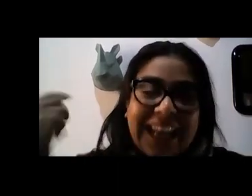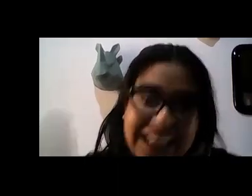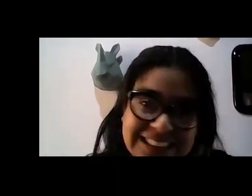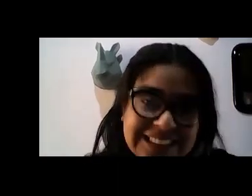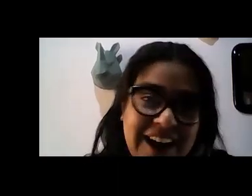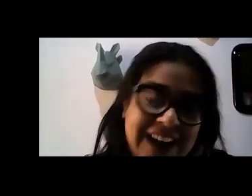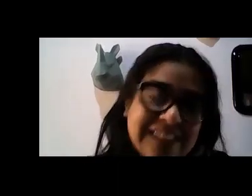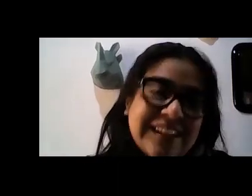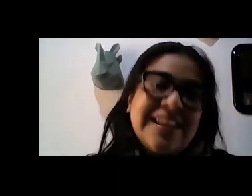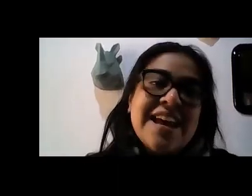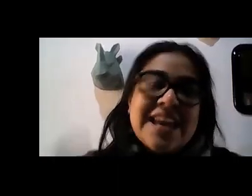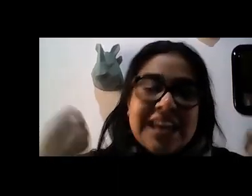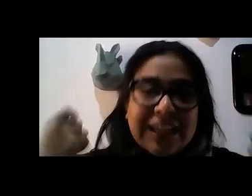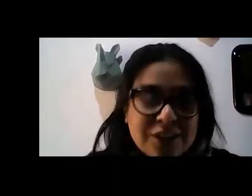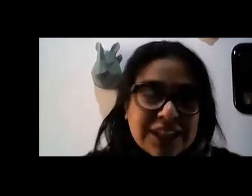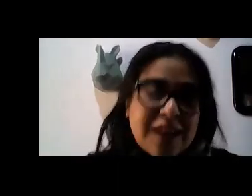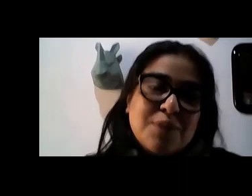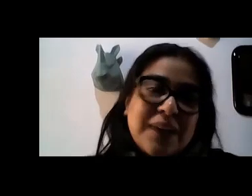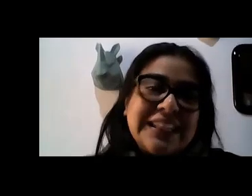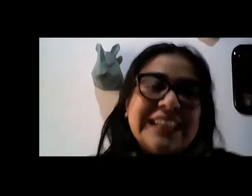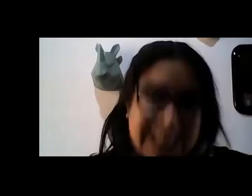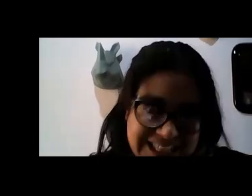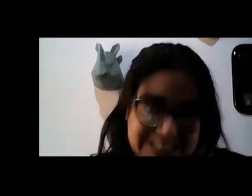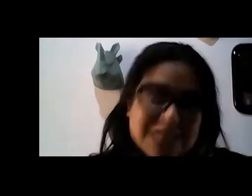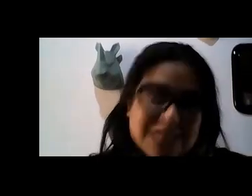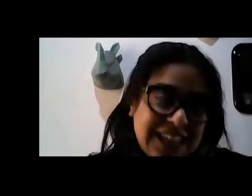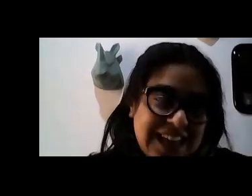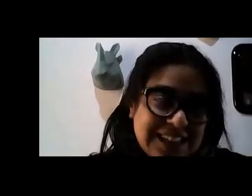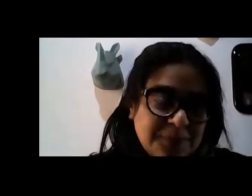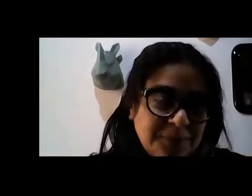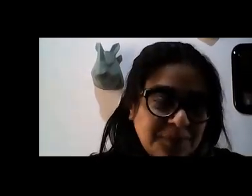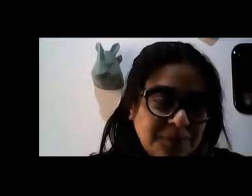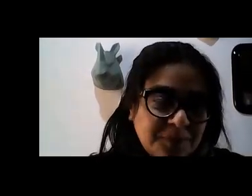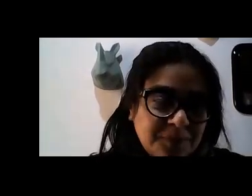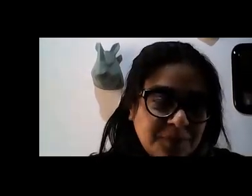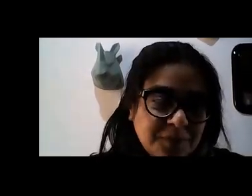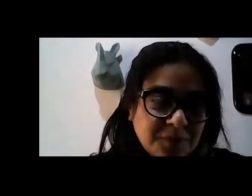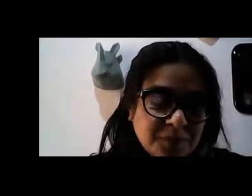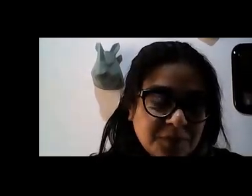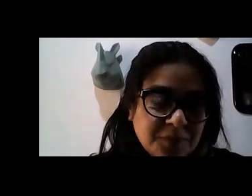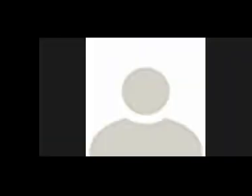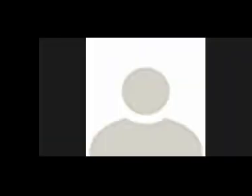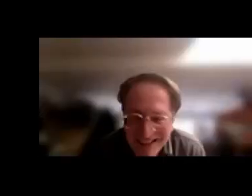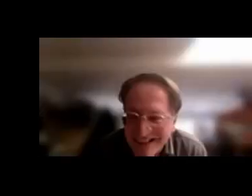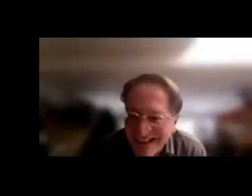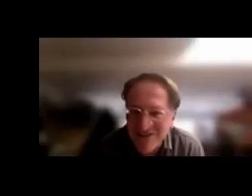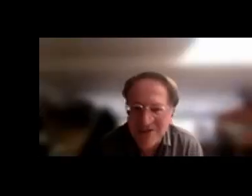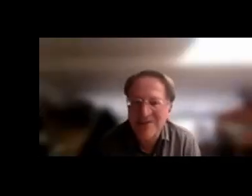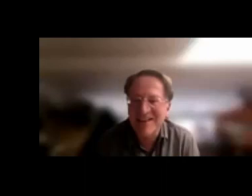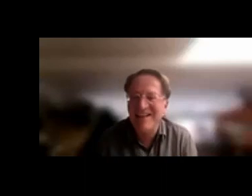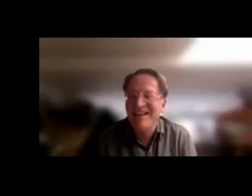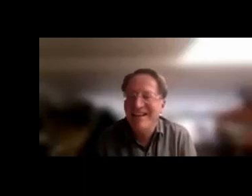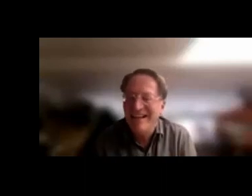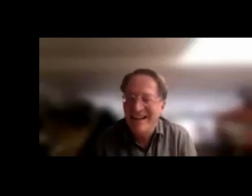le encanta trabajar en red y que todos hagamos parte de estas comunidades. Muchísimas Gracias, Tatiana. Yo